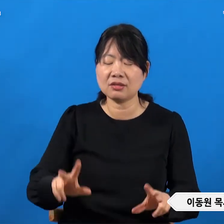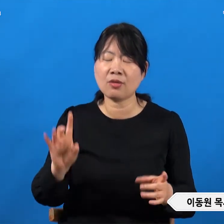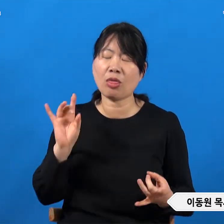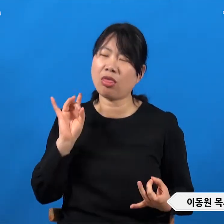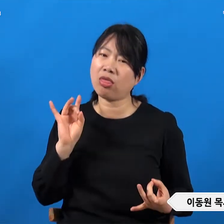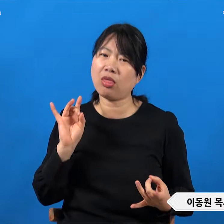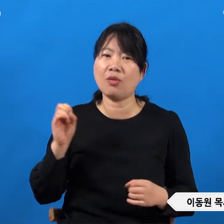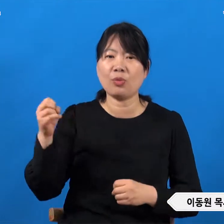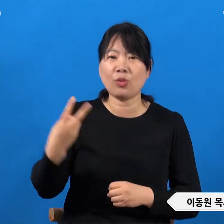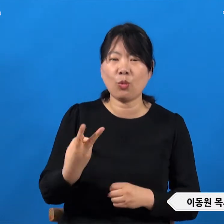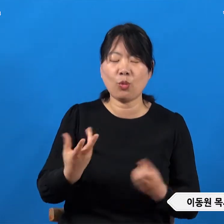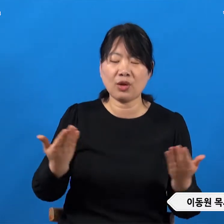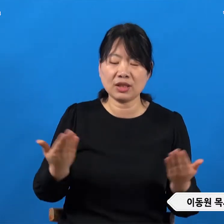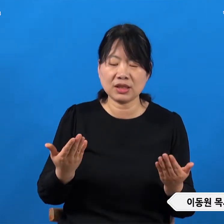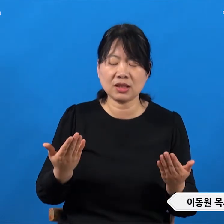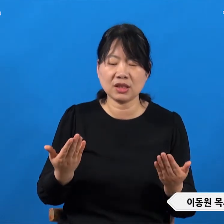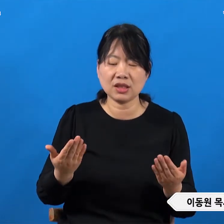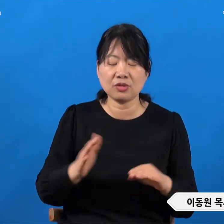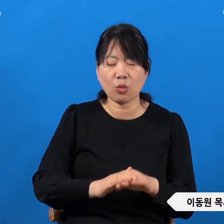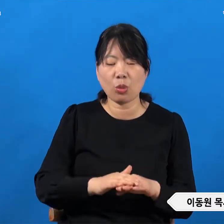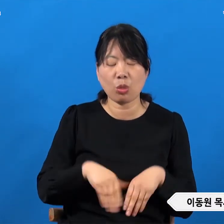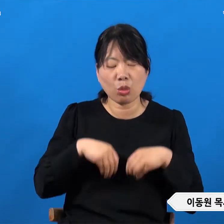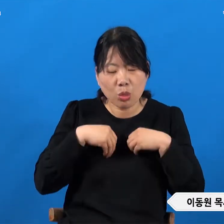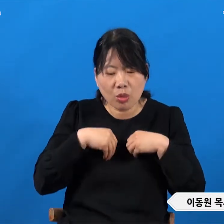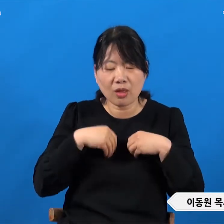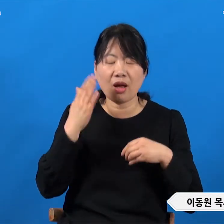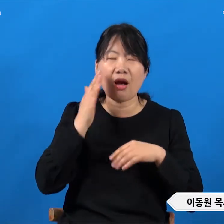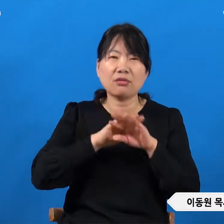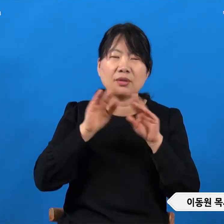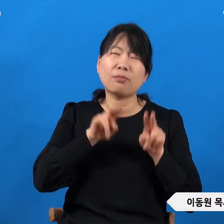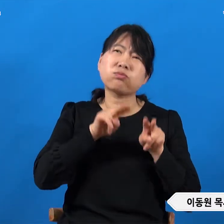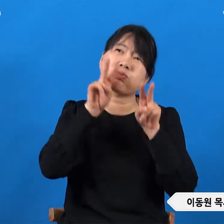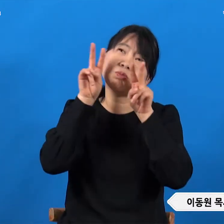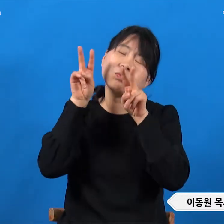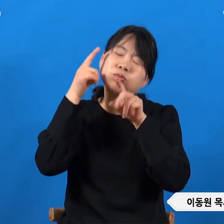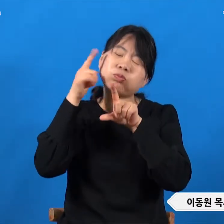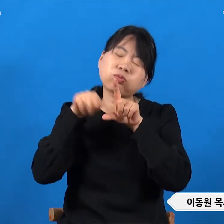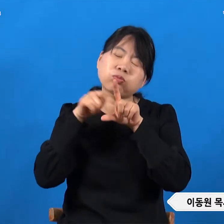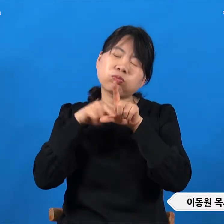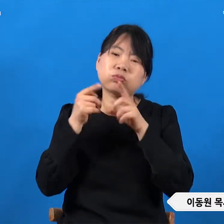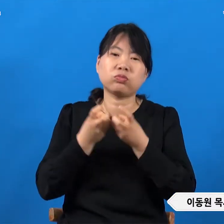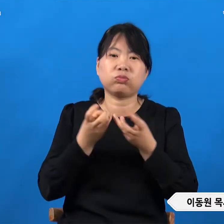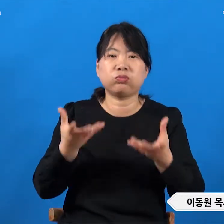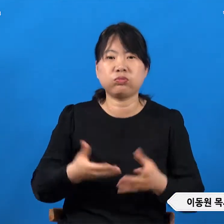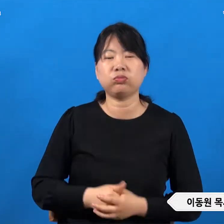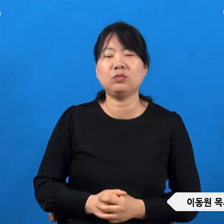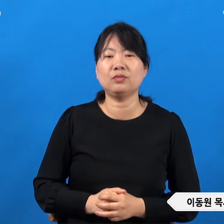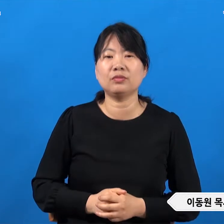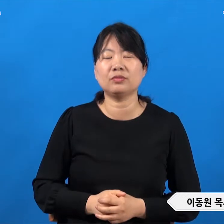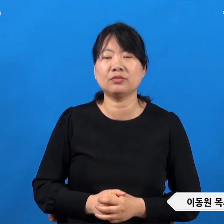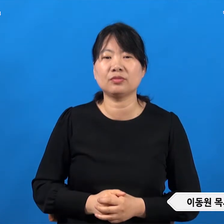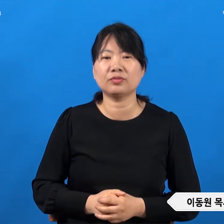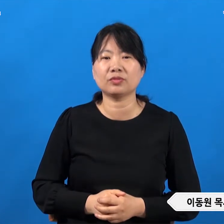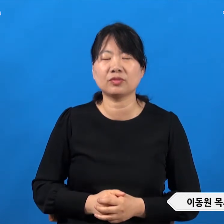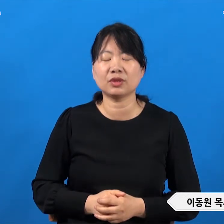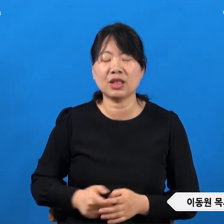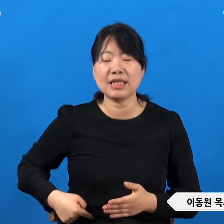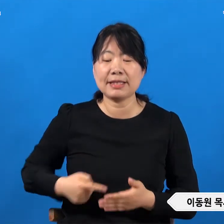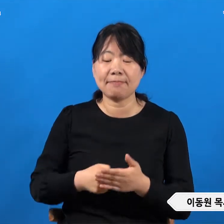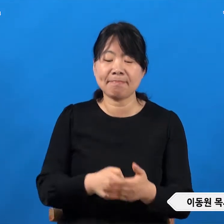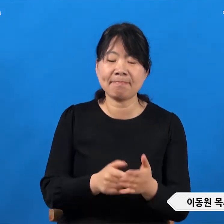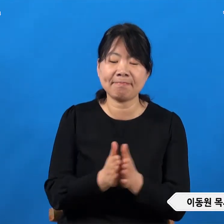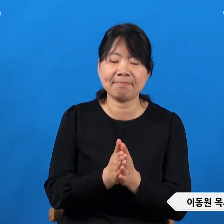수 없고 일하던 손을 놓아버리고 하늘만 쳐다볼 수밖에 없었습니다.